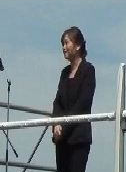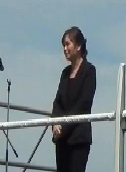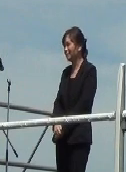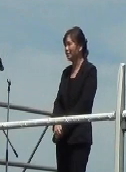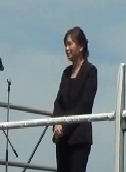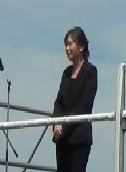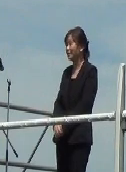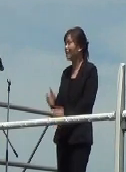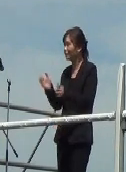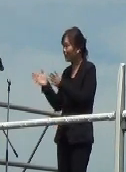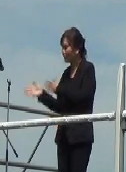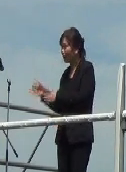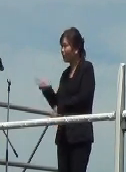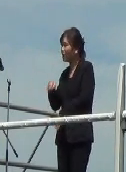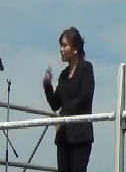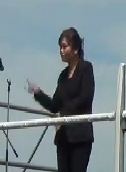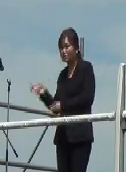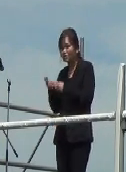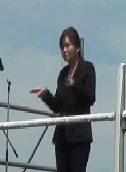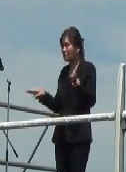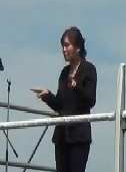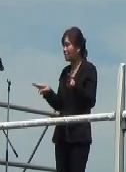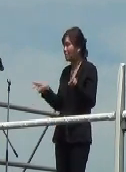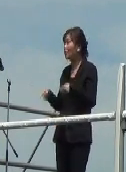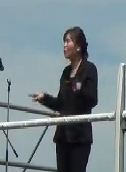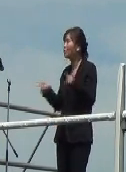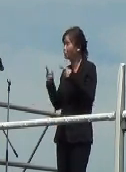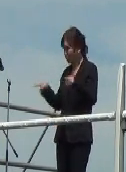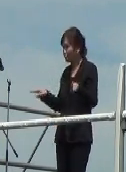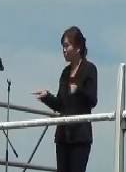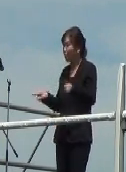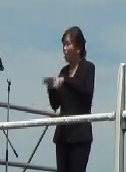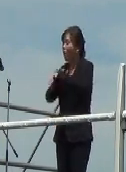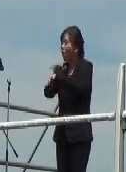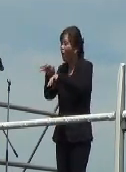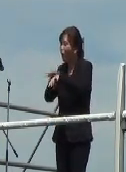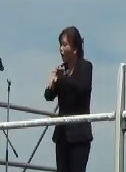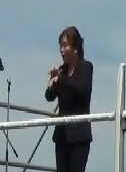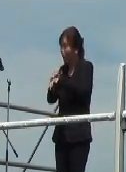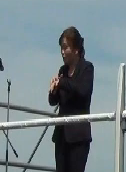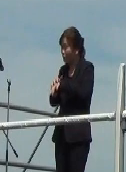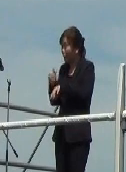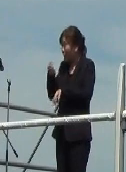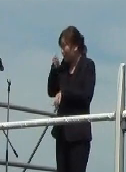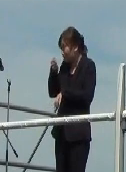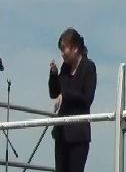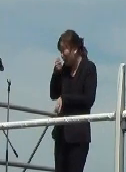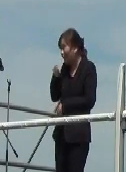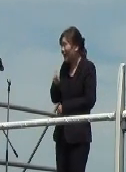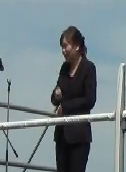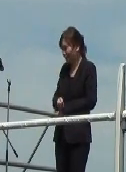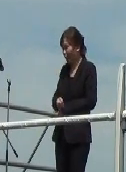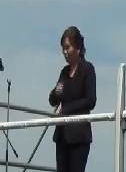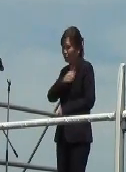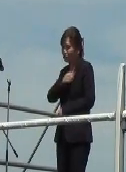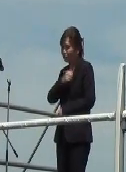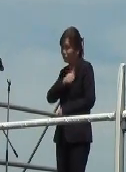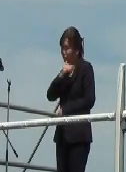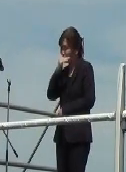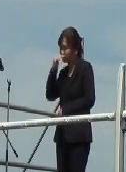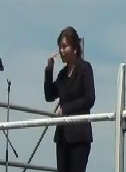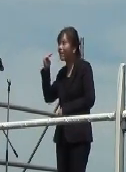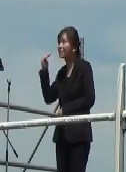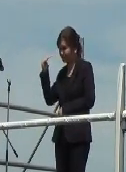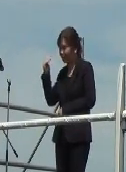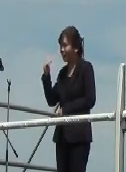では、次の曲も、愛にあふれた命の素晴らしさを歌った